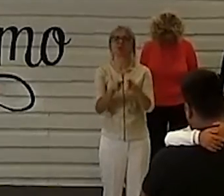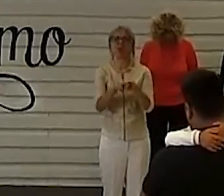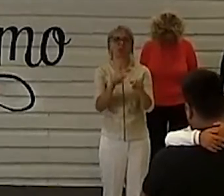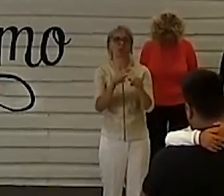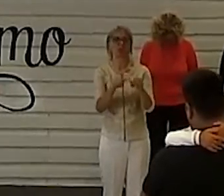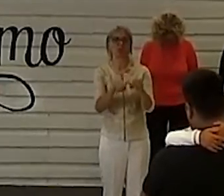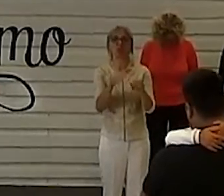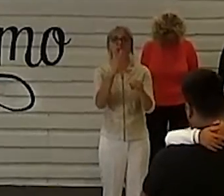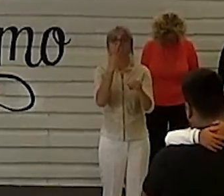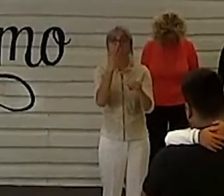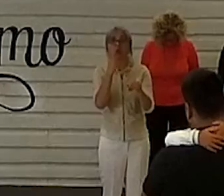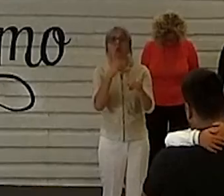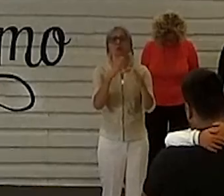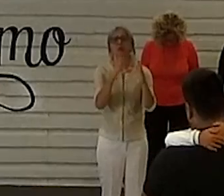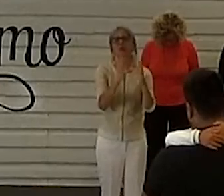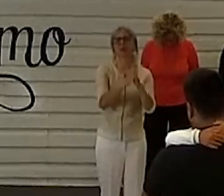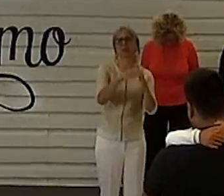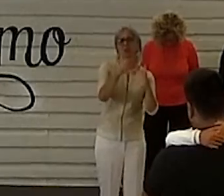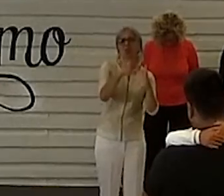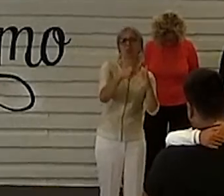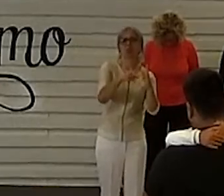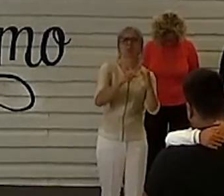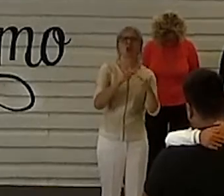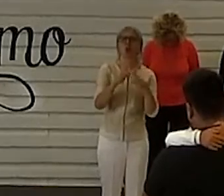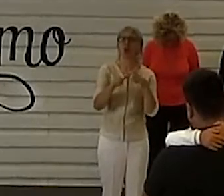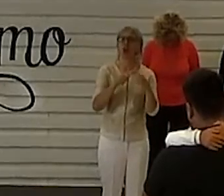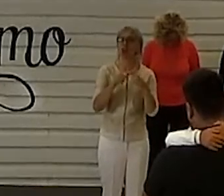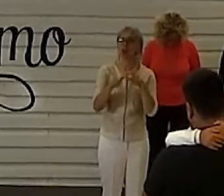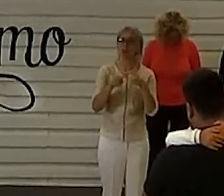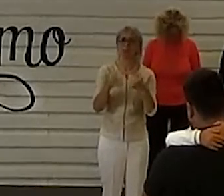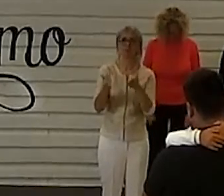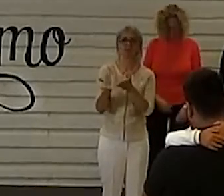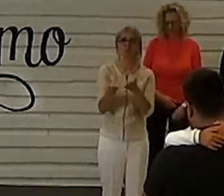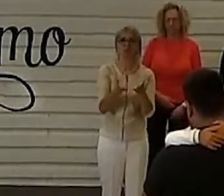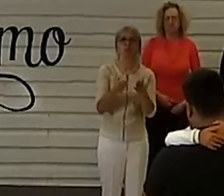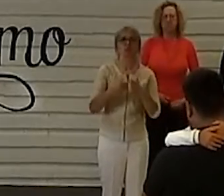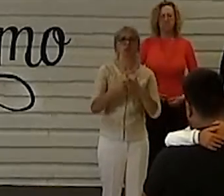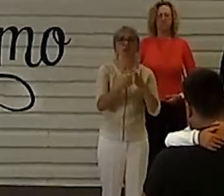collaboratori di questa chiesa, Signore, tu già hai messo nel loro cuore il desiderio.